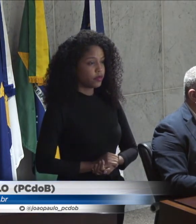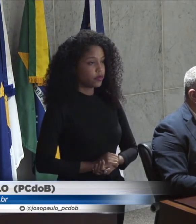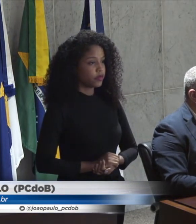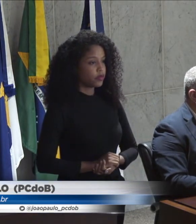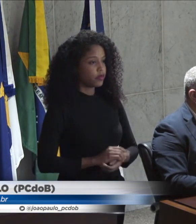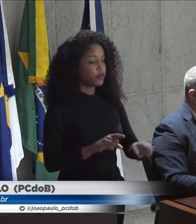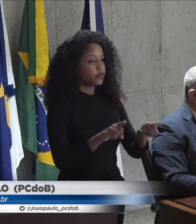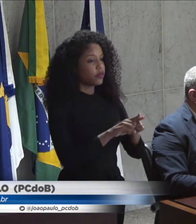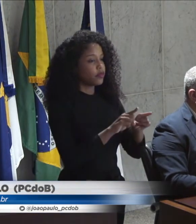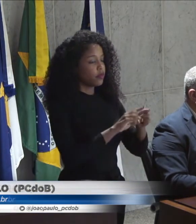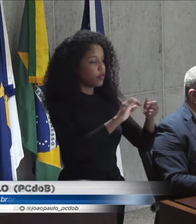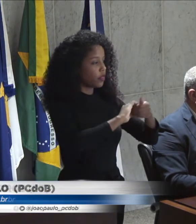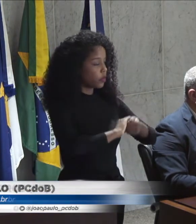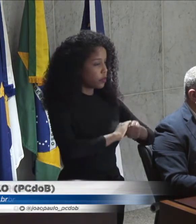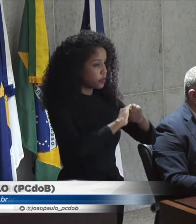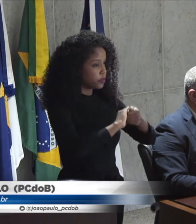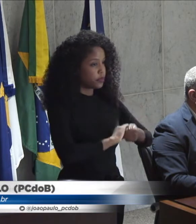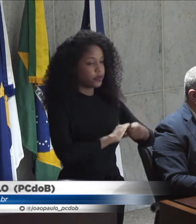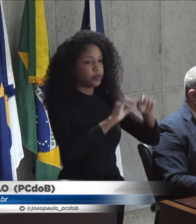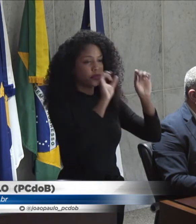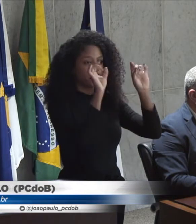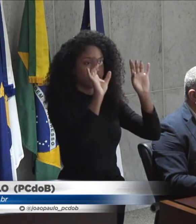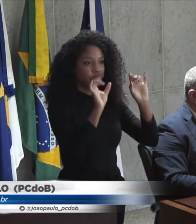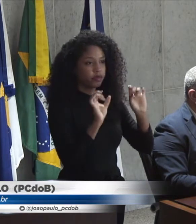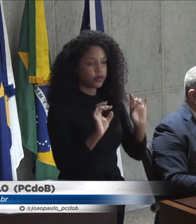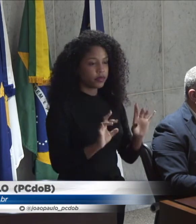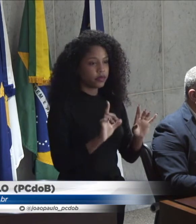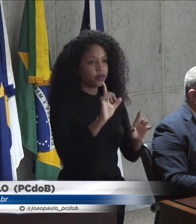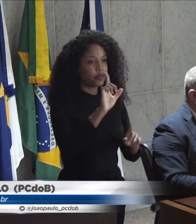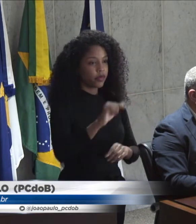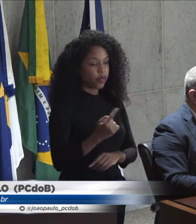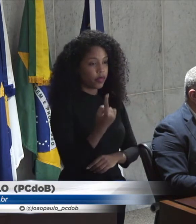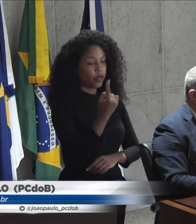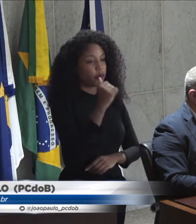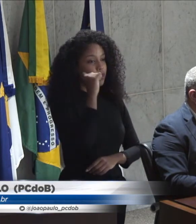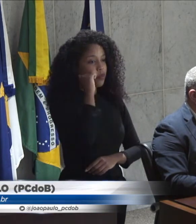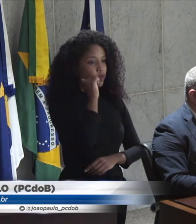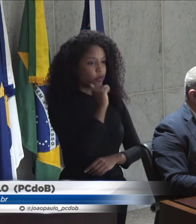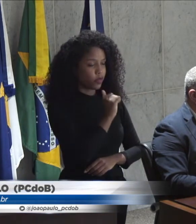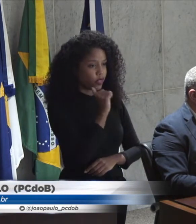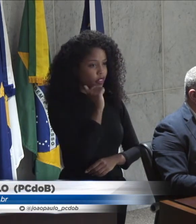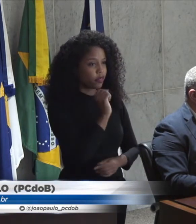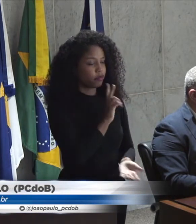Fazer uma saudação especial à única figura feminina na mesa,